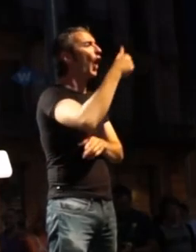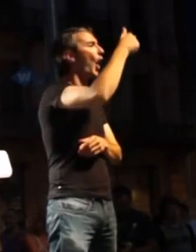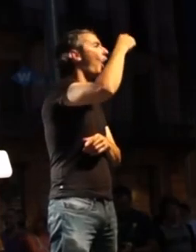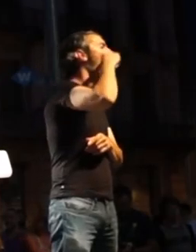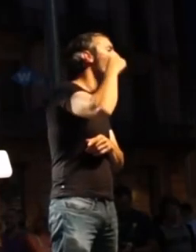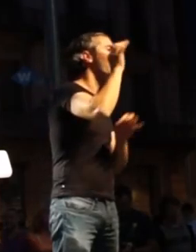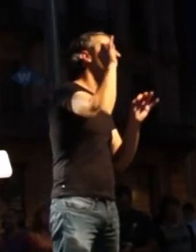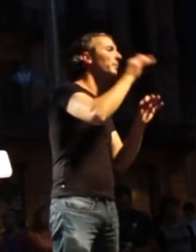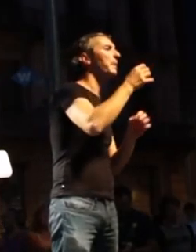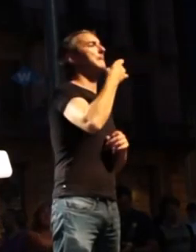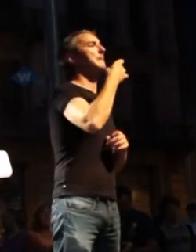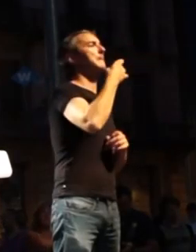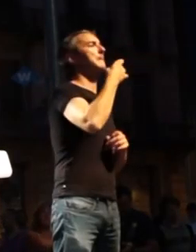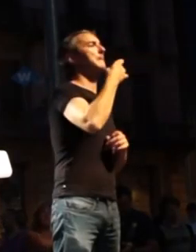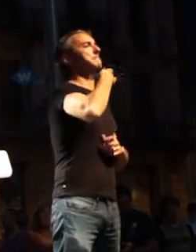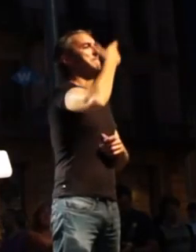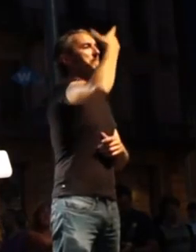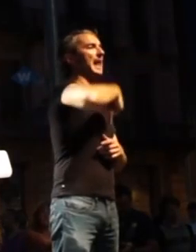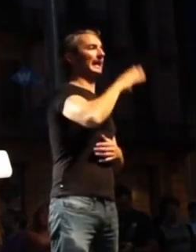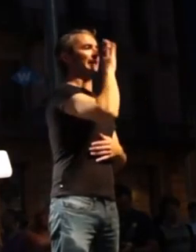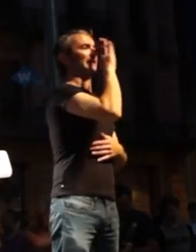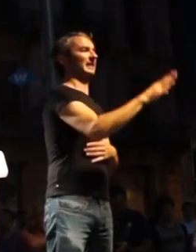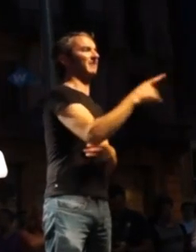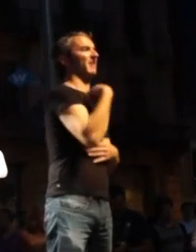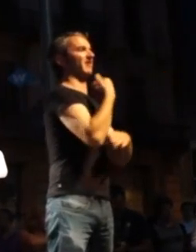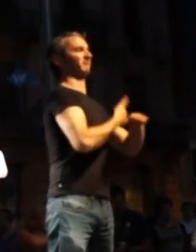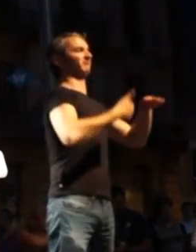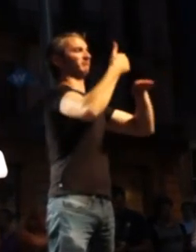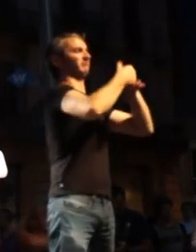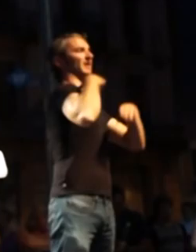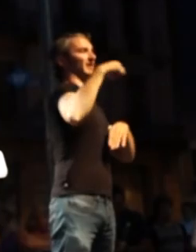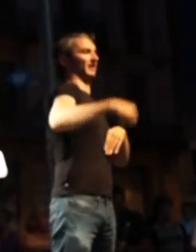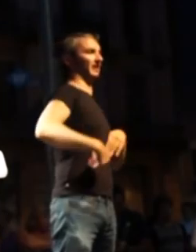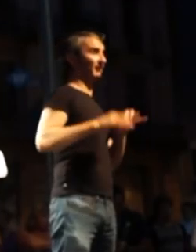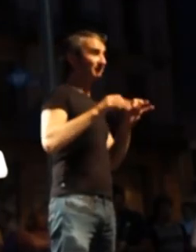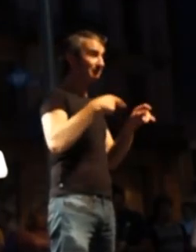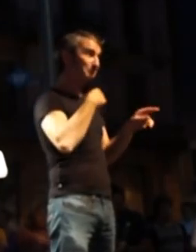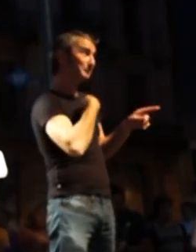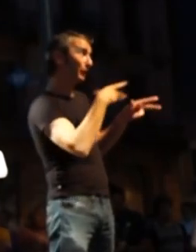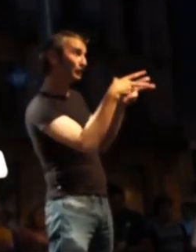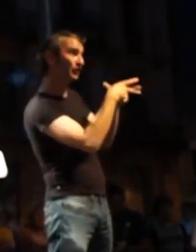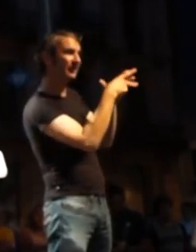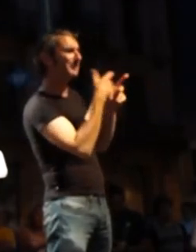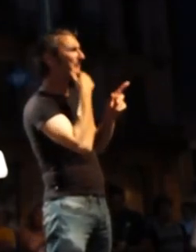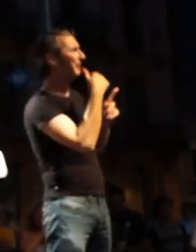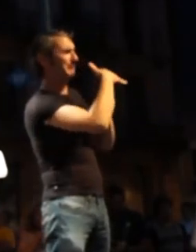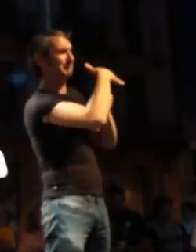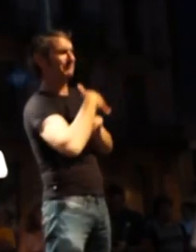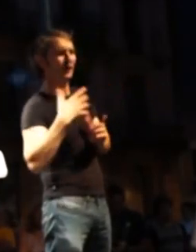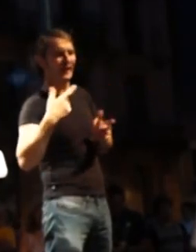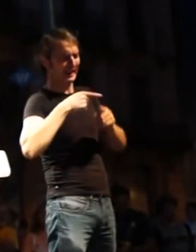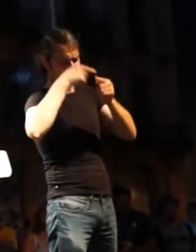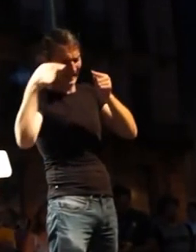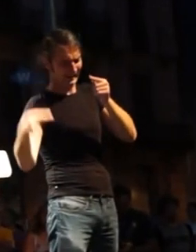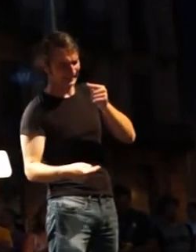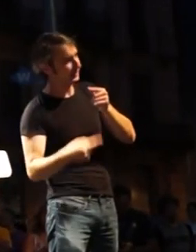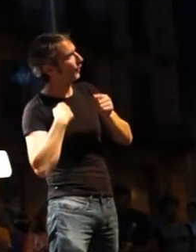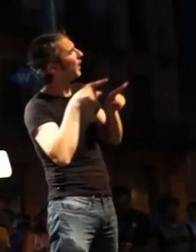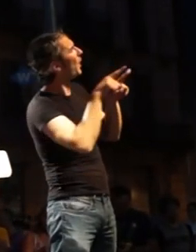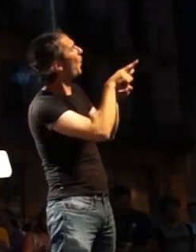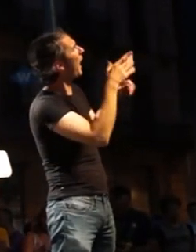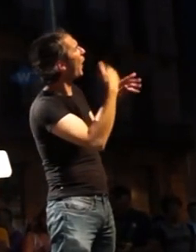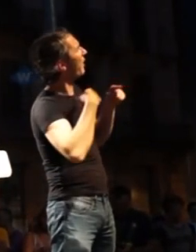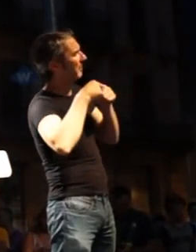l'home blanc, heterosexual i de classe alta. Perquè aquesta societat relega tota la resta, totes les persones que no som això,